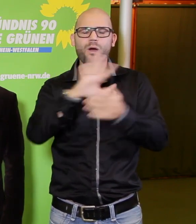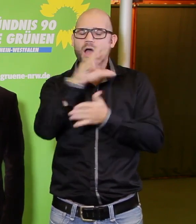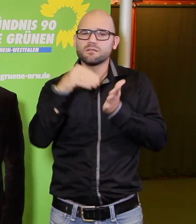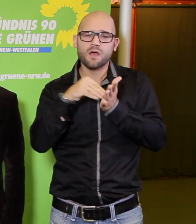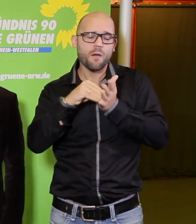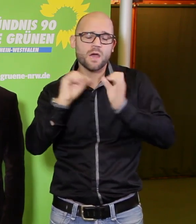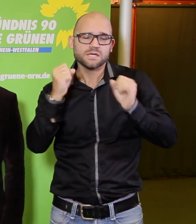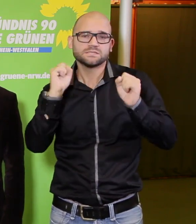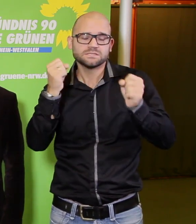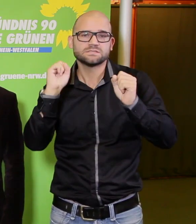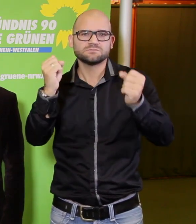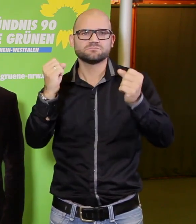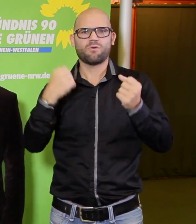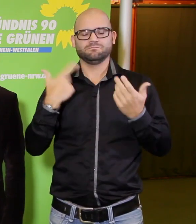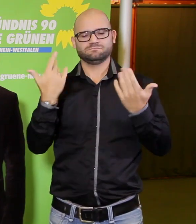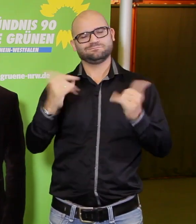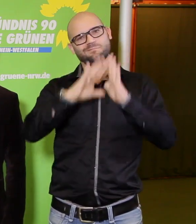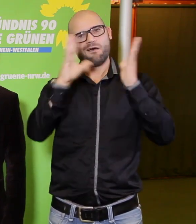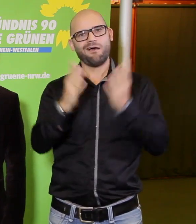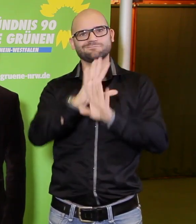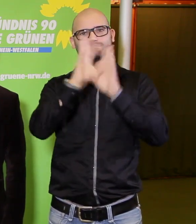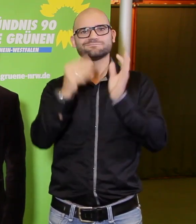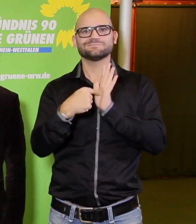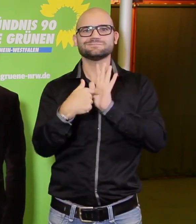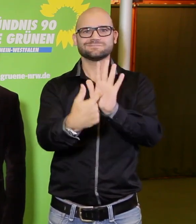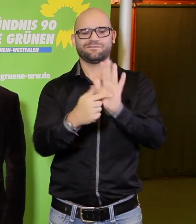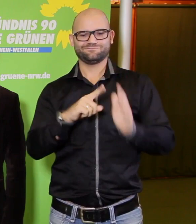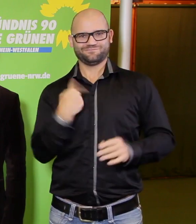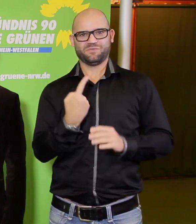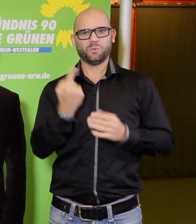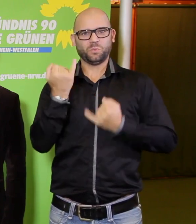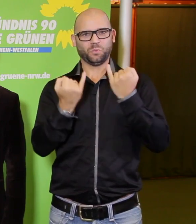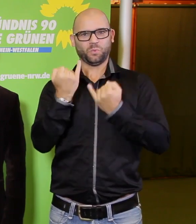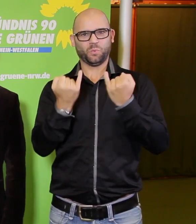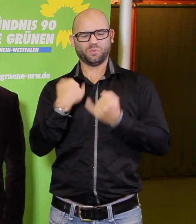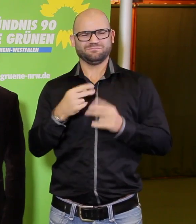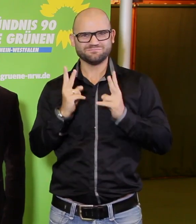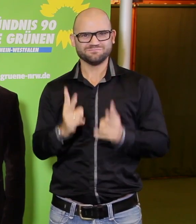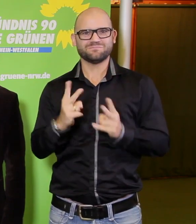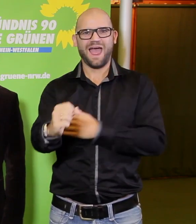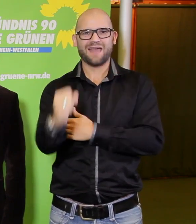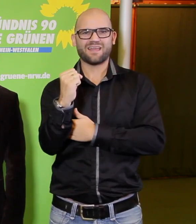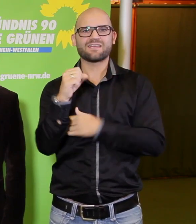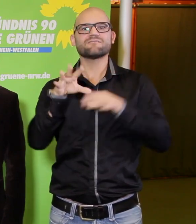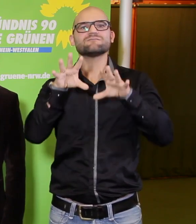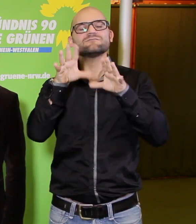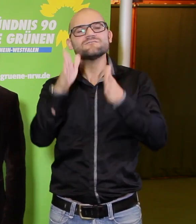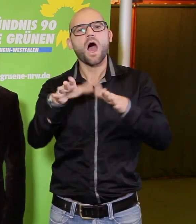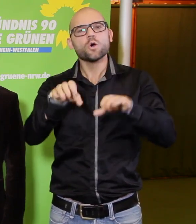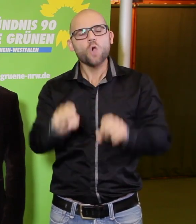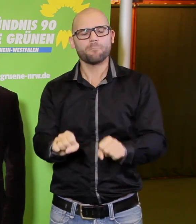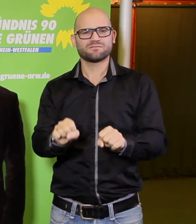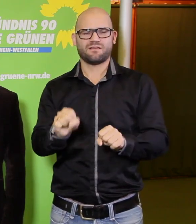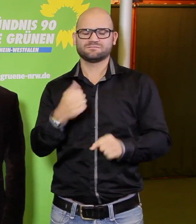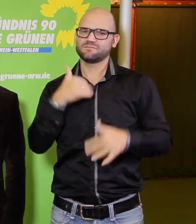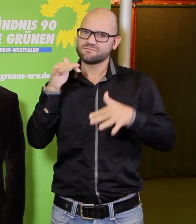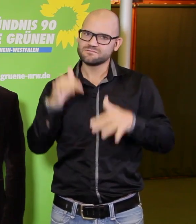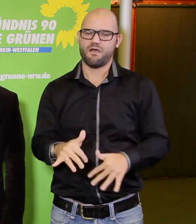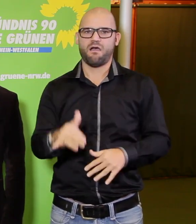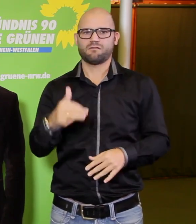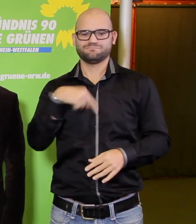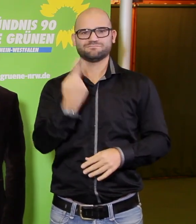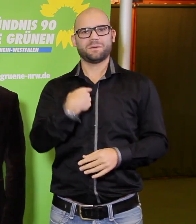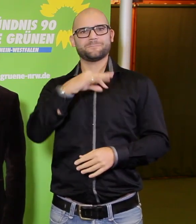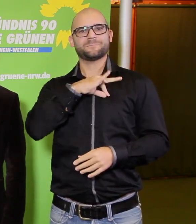wir Grünen, wir sind die Klimaschutz, die energiepolitische Fachkompetenz liegt bei uns, die Partei, die für die Energiewende